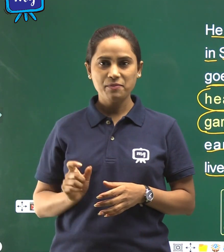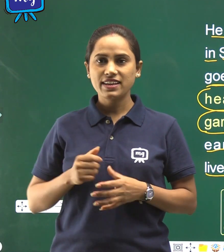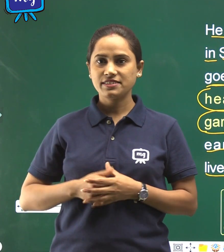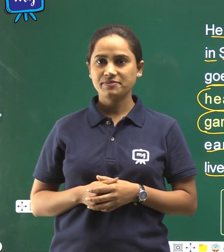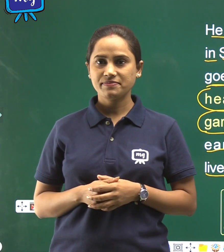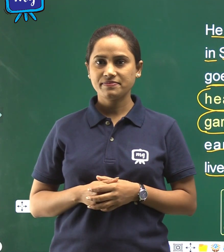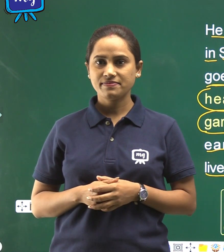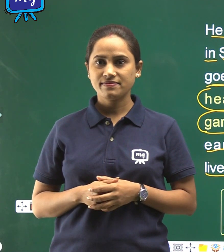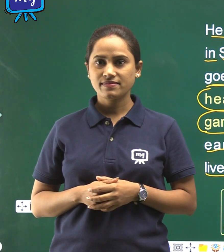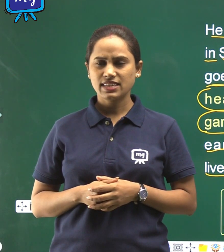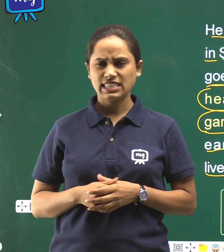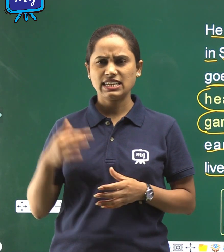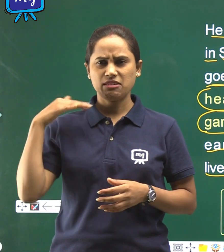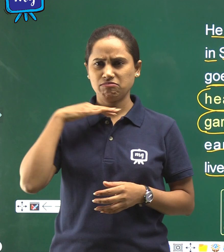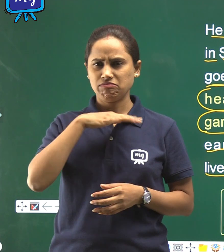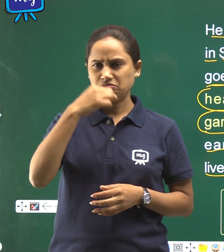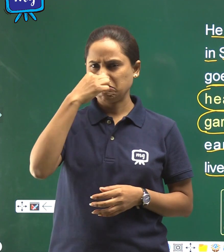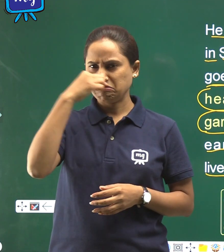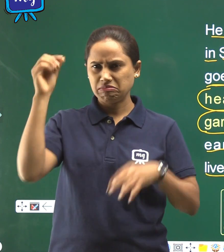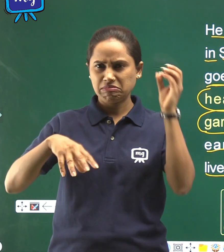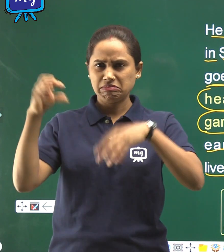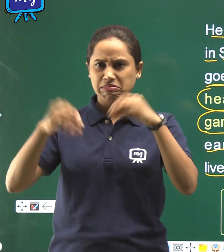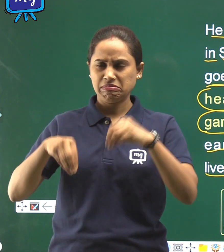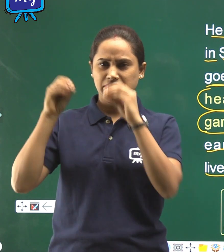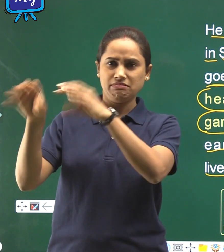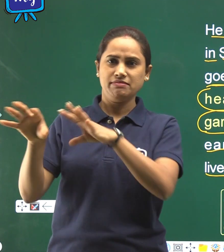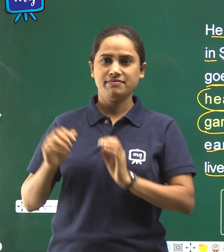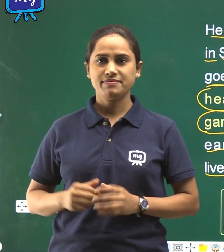garbage, कचरा,